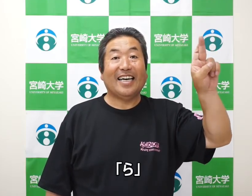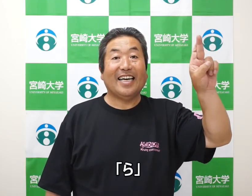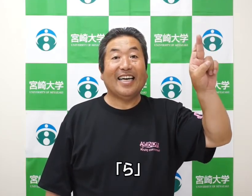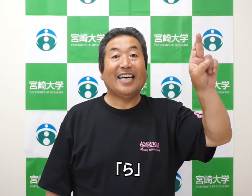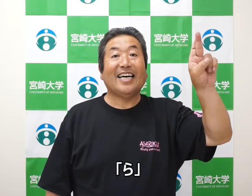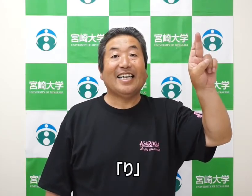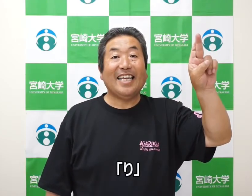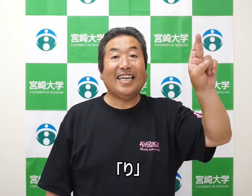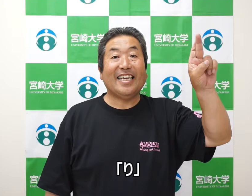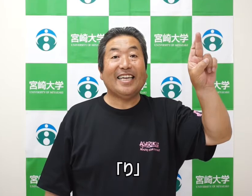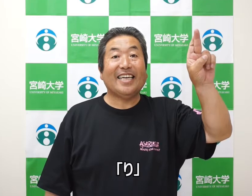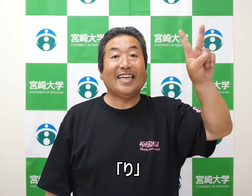リ、